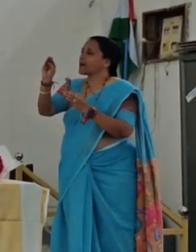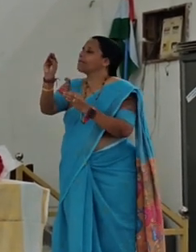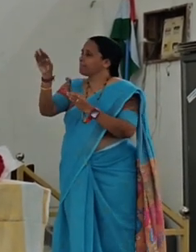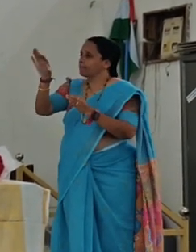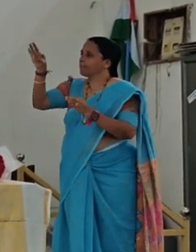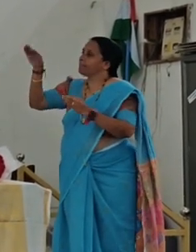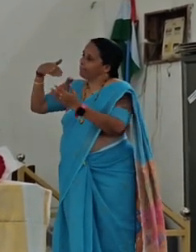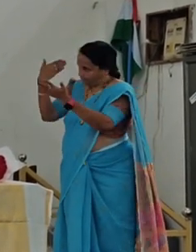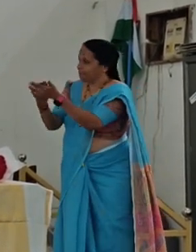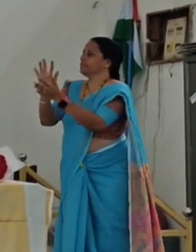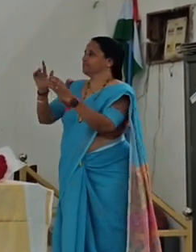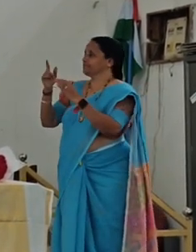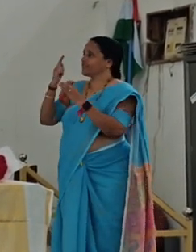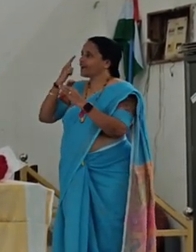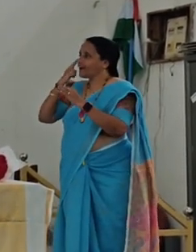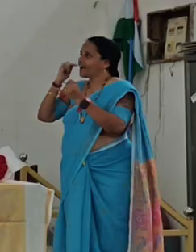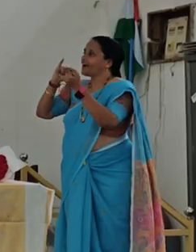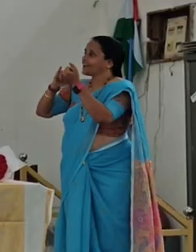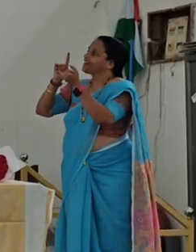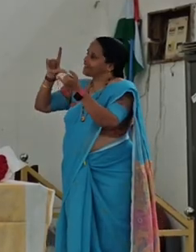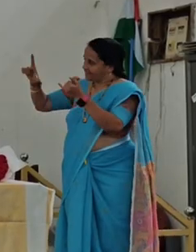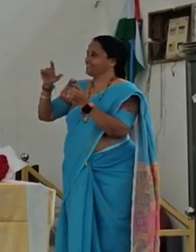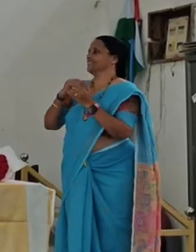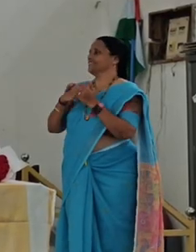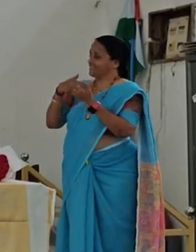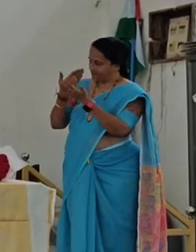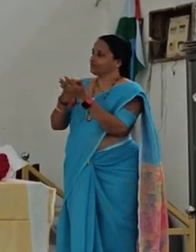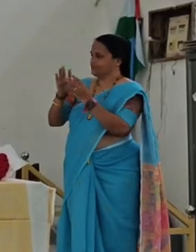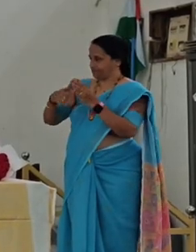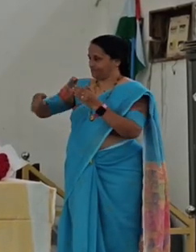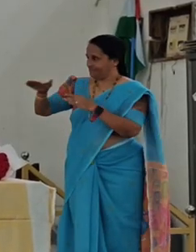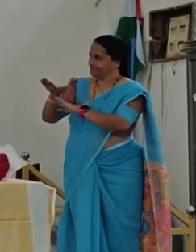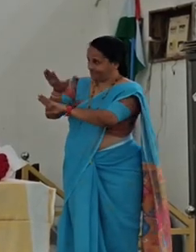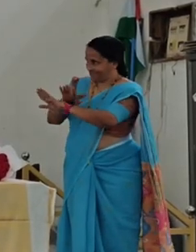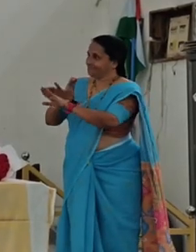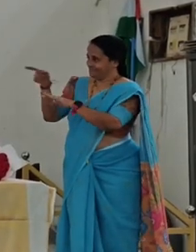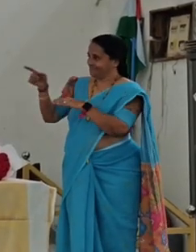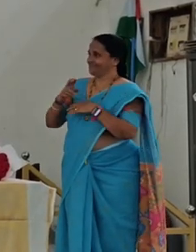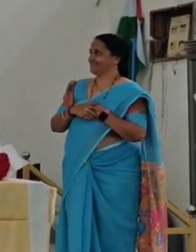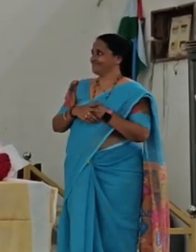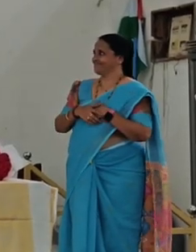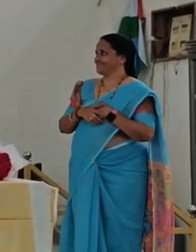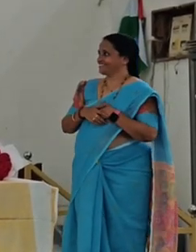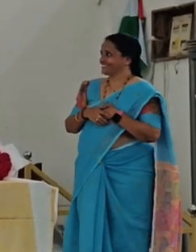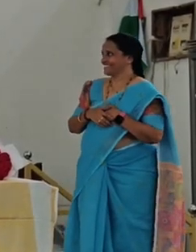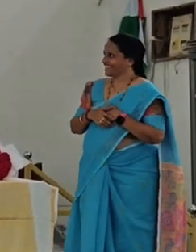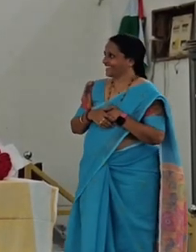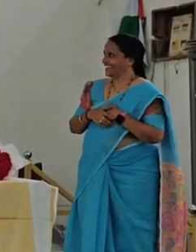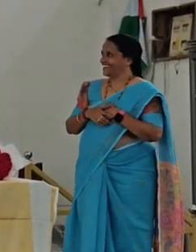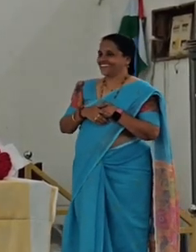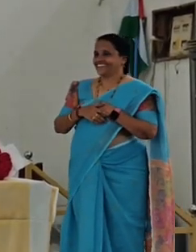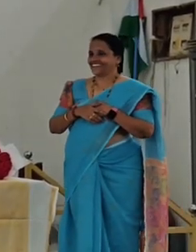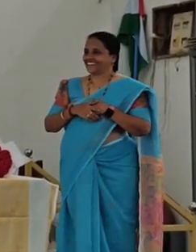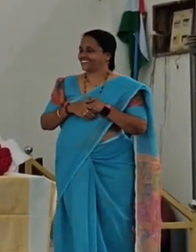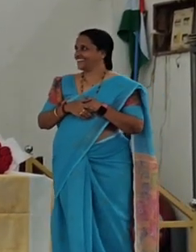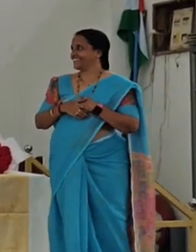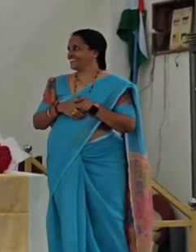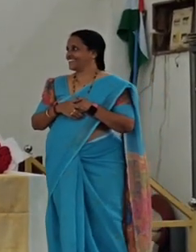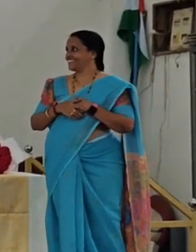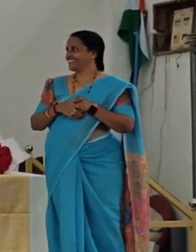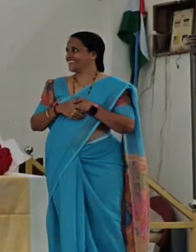మనకు ఈ సైన్ లాంగ్వేజ్లో బేసిక్స్లో మనం ట్రైనింగ్ ఇస్తే తప్పనిసరిగా మీ భావ